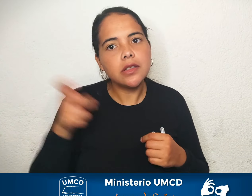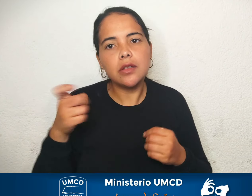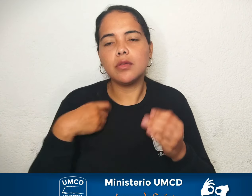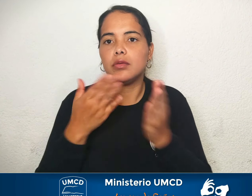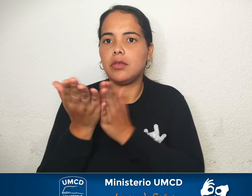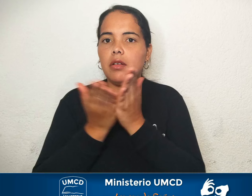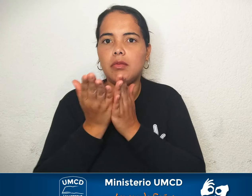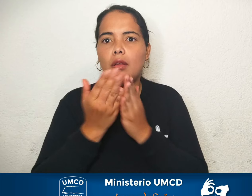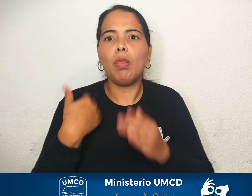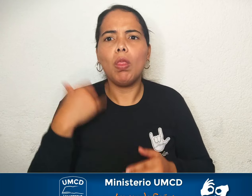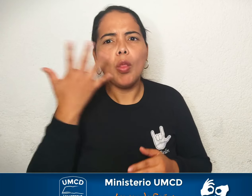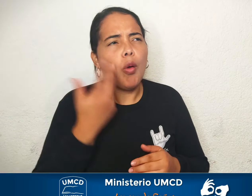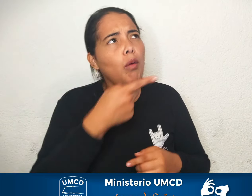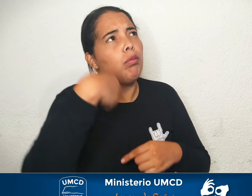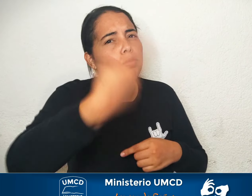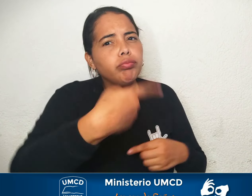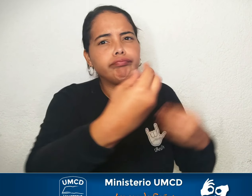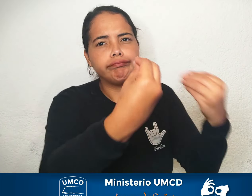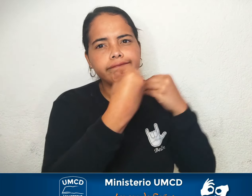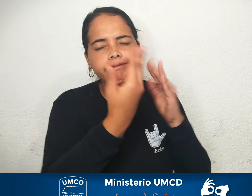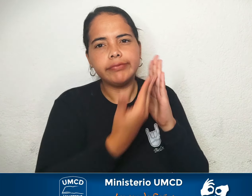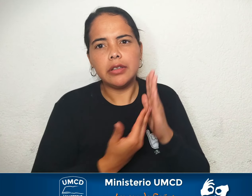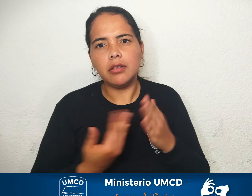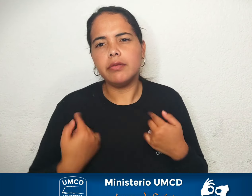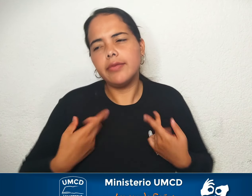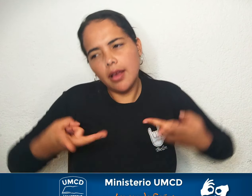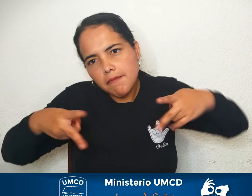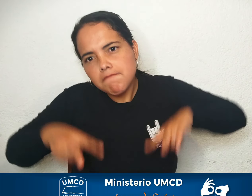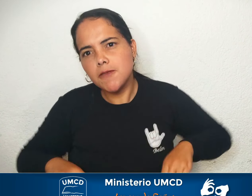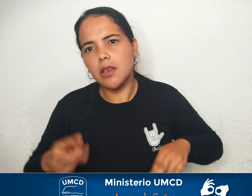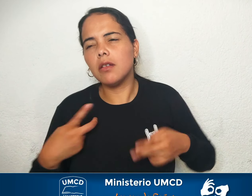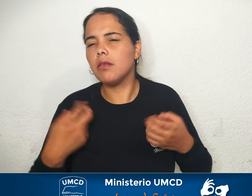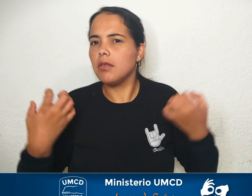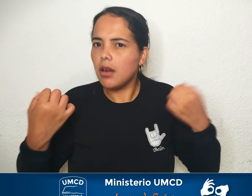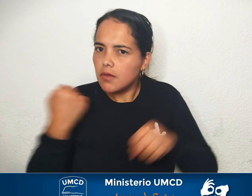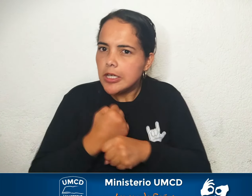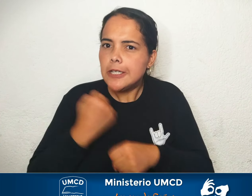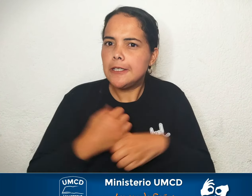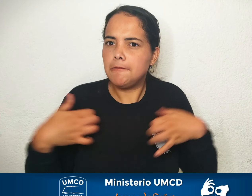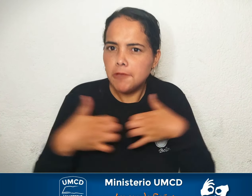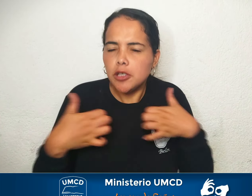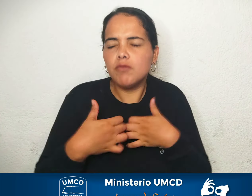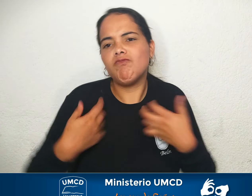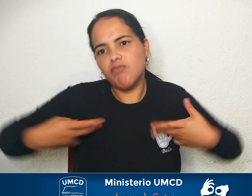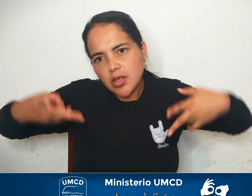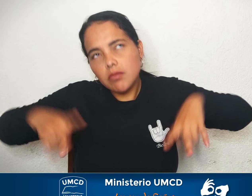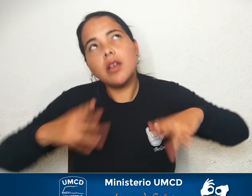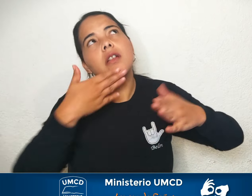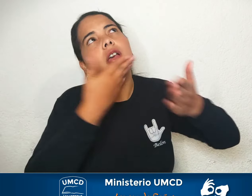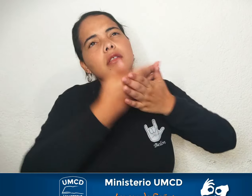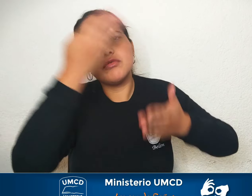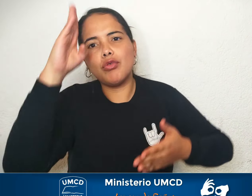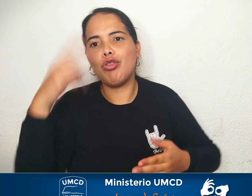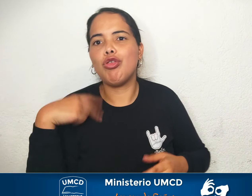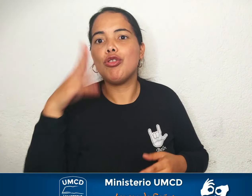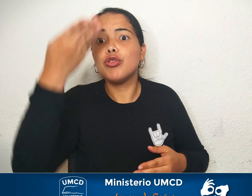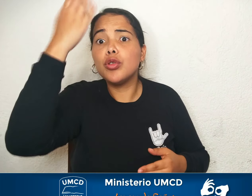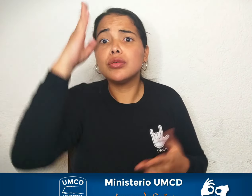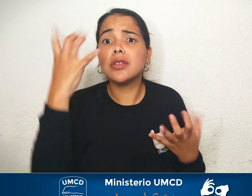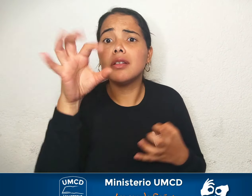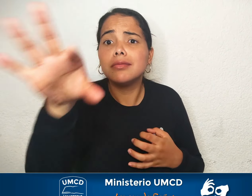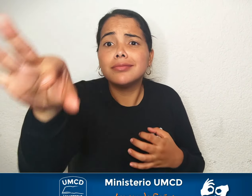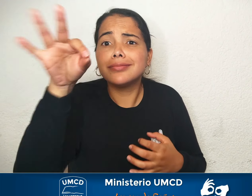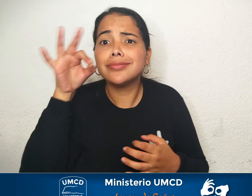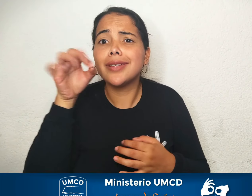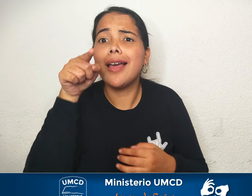servicio de esos hermanos fieles que ha hecho posible que nosotros seamos cambiados, obviamente por obra de Dios. Porque Dios los